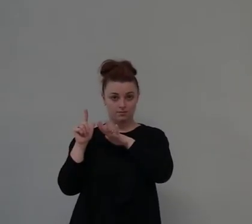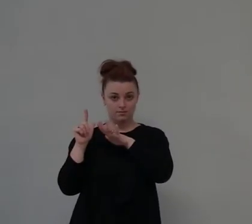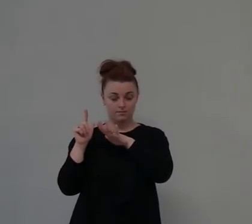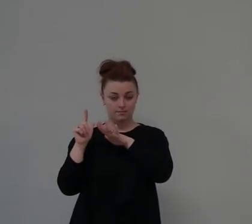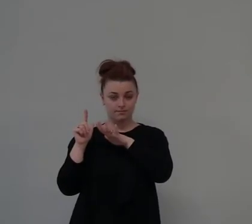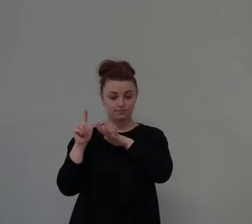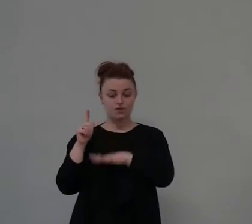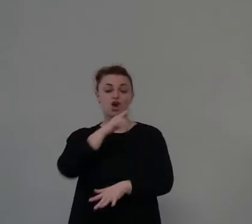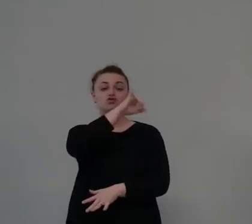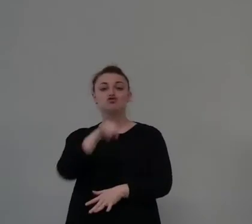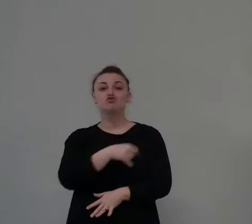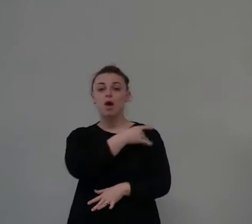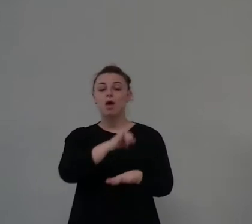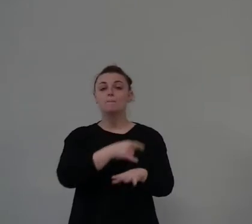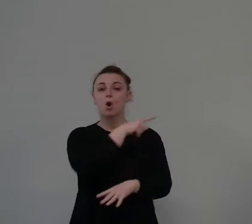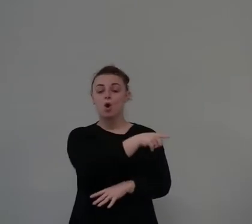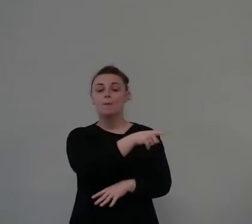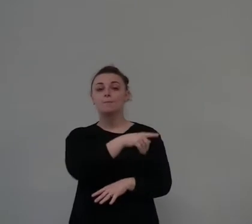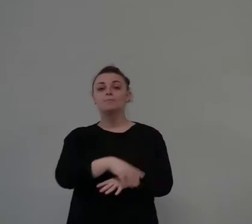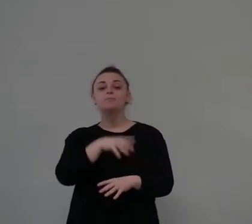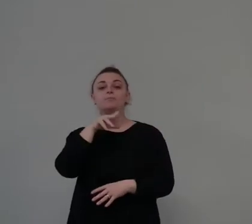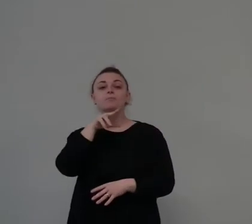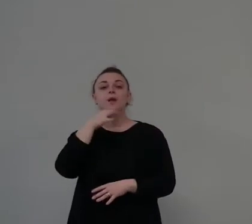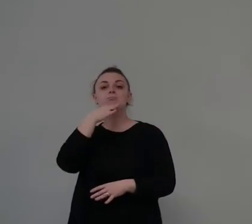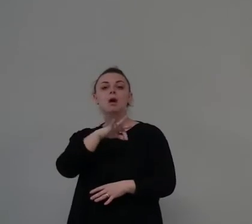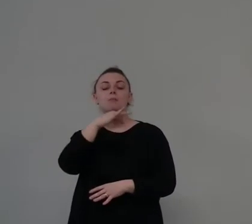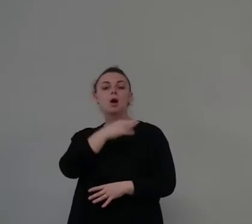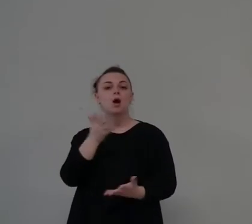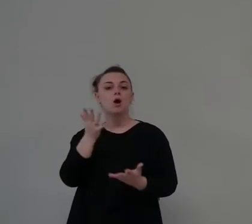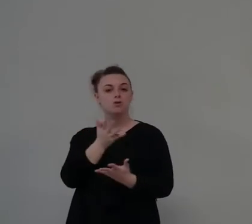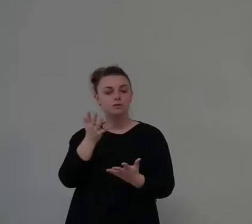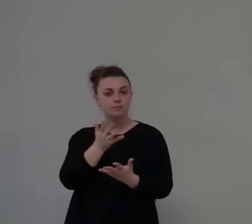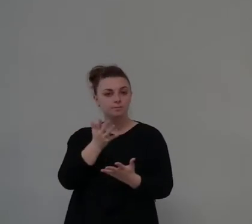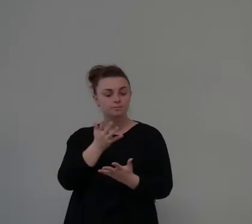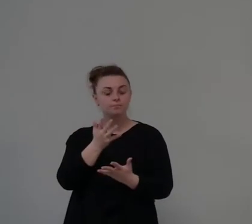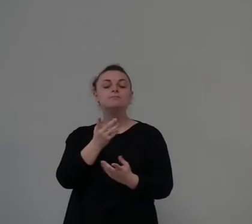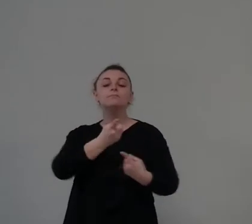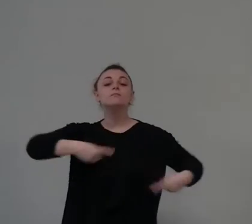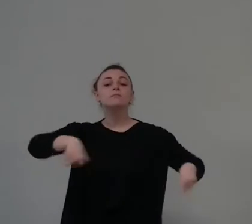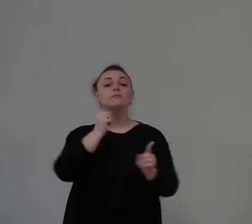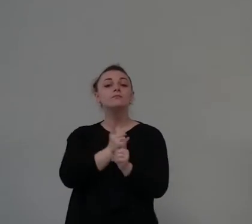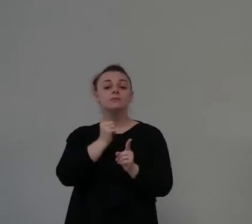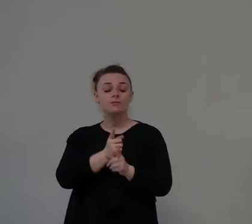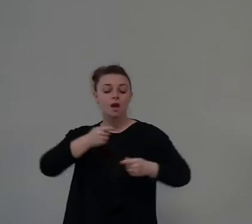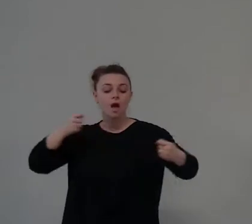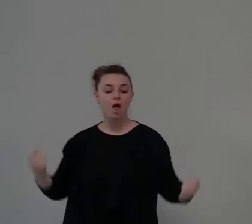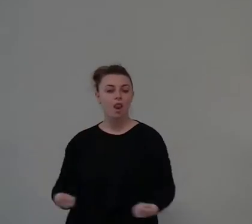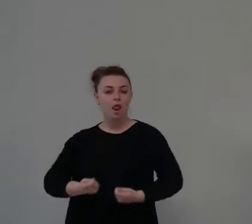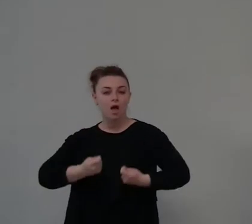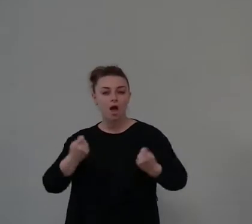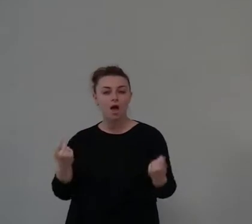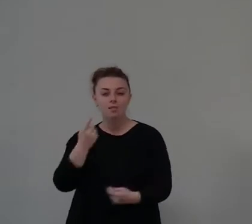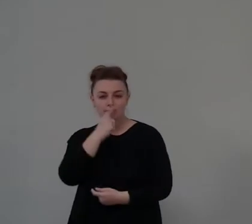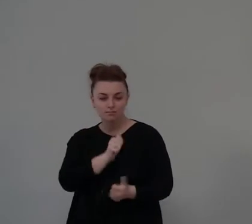c'è stata Janet che ci ha parlato del fatto che ci siamo allenati, che siamo allenati